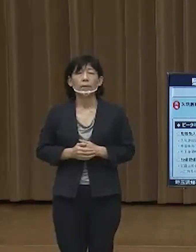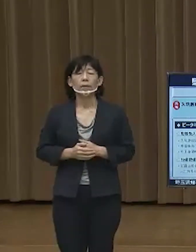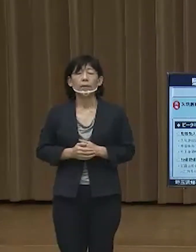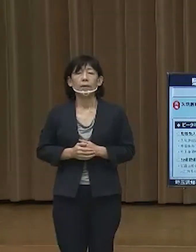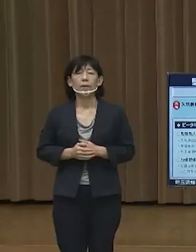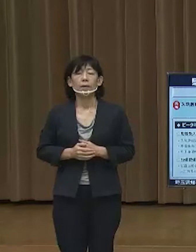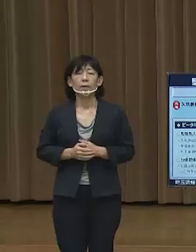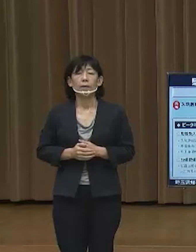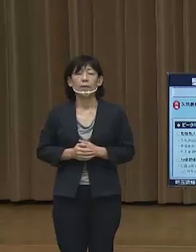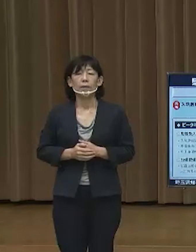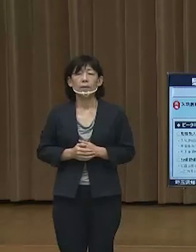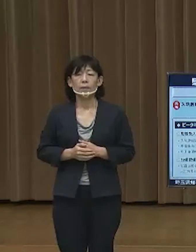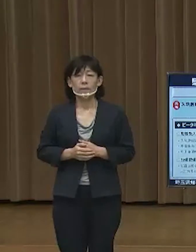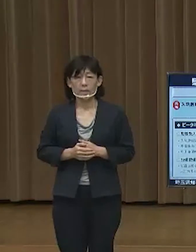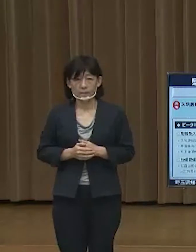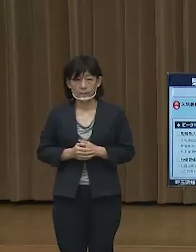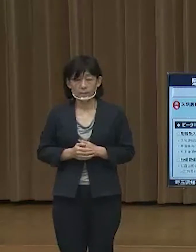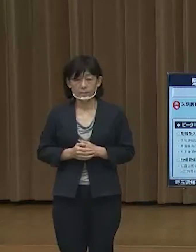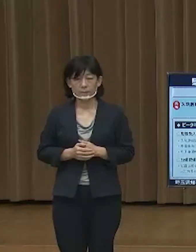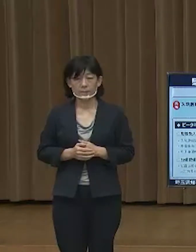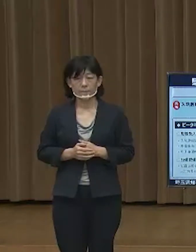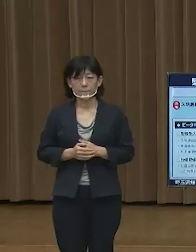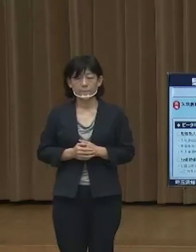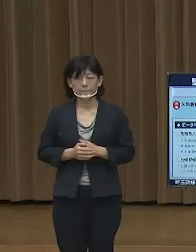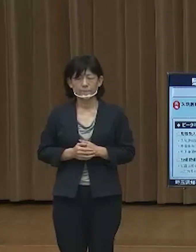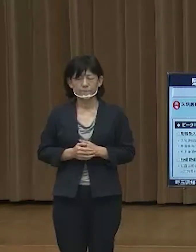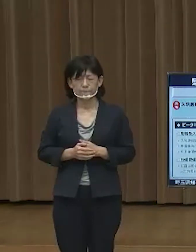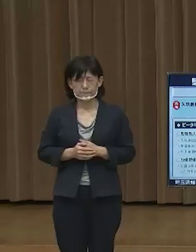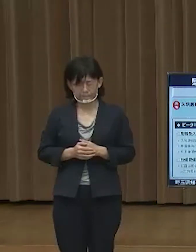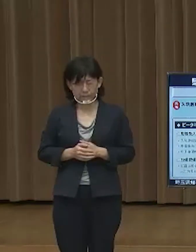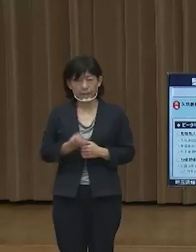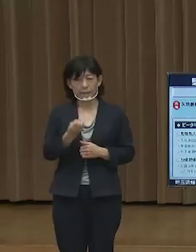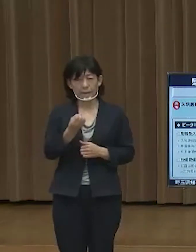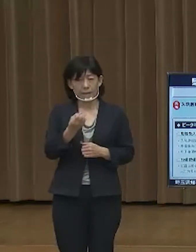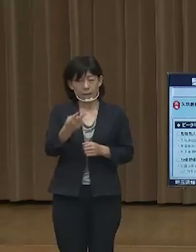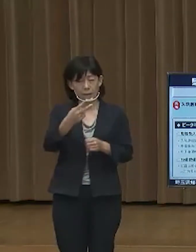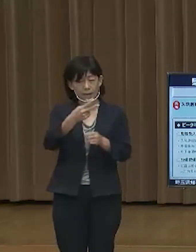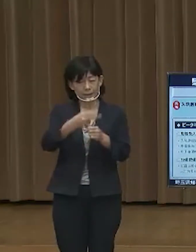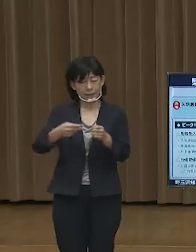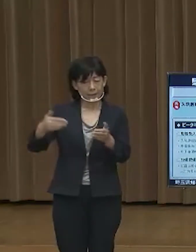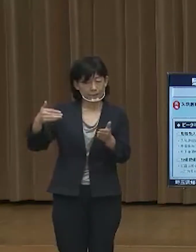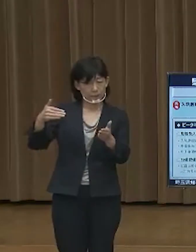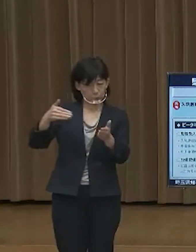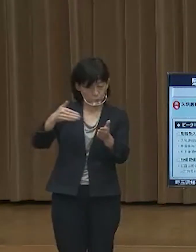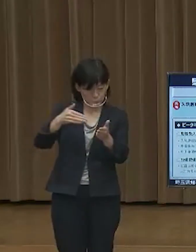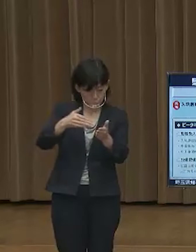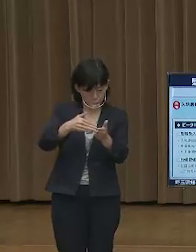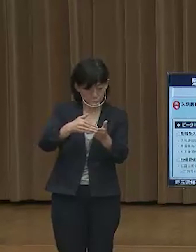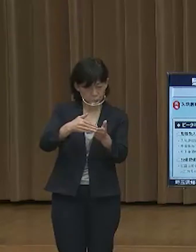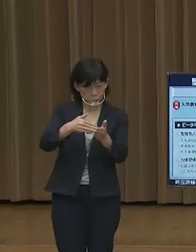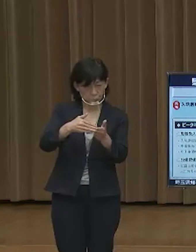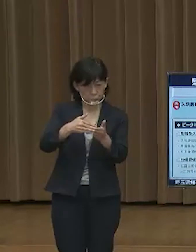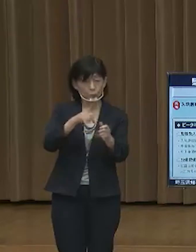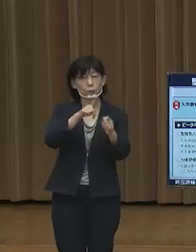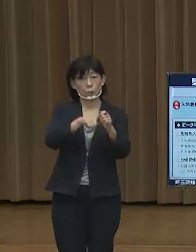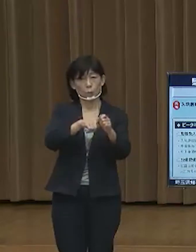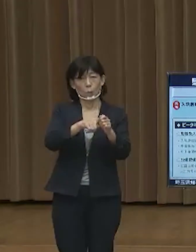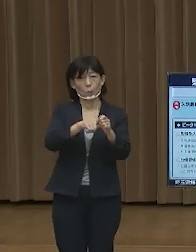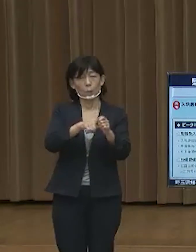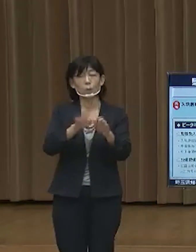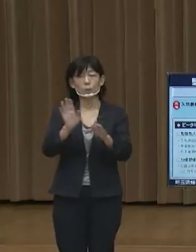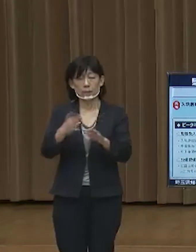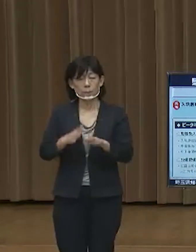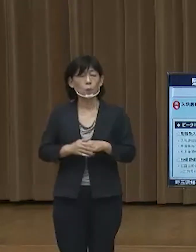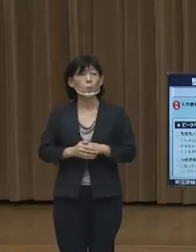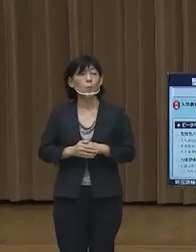全てについての強要は、遅くとも令和2年度末までにはできると思いますけれども、ただ現時点で実は倍